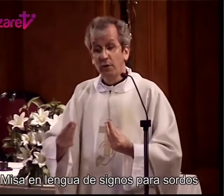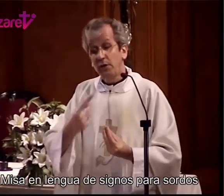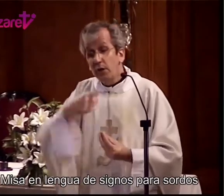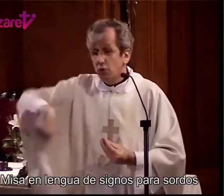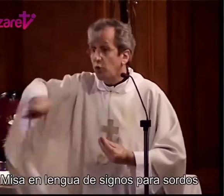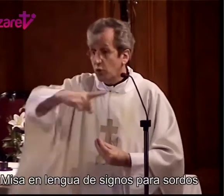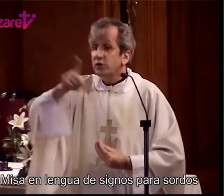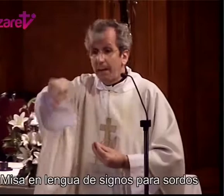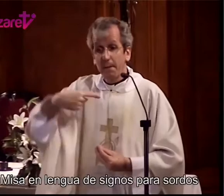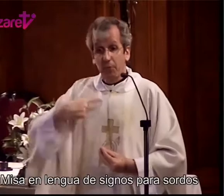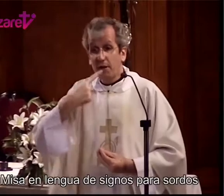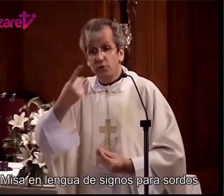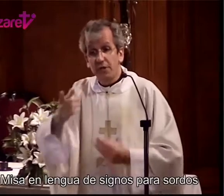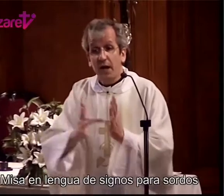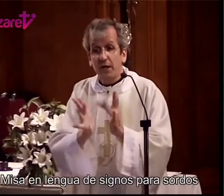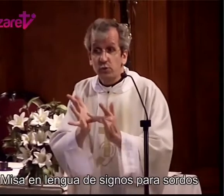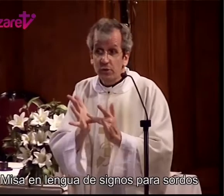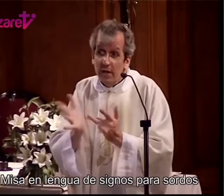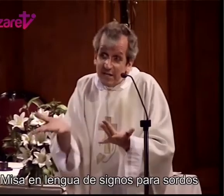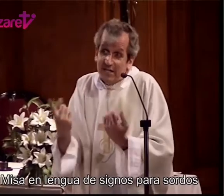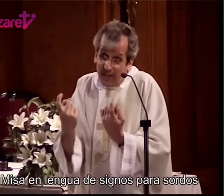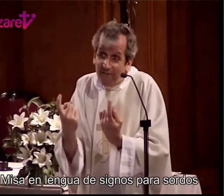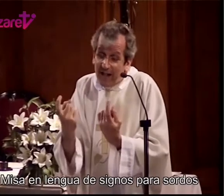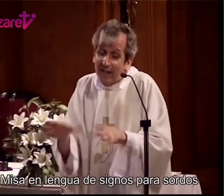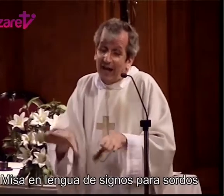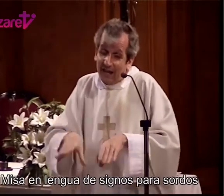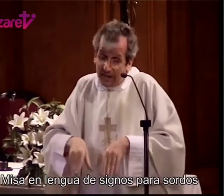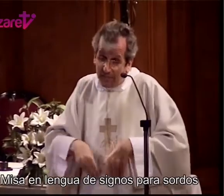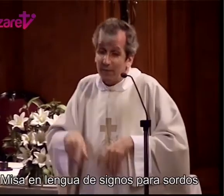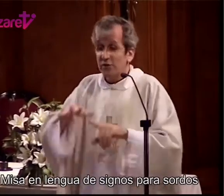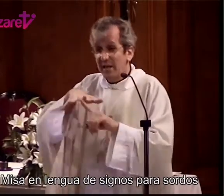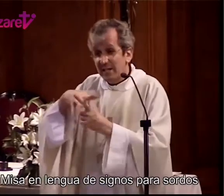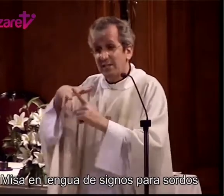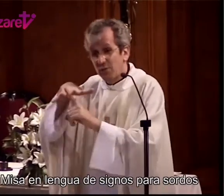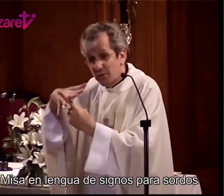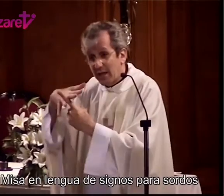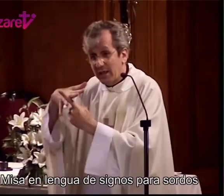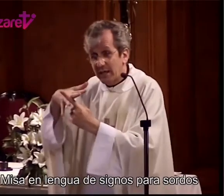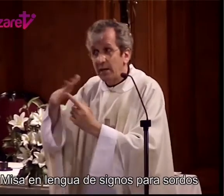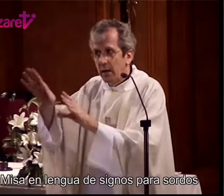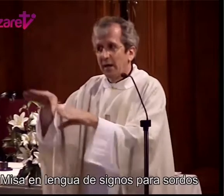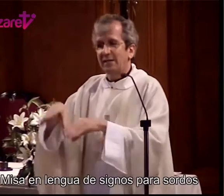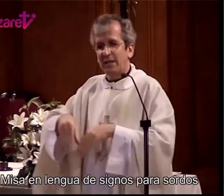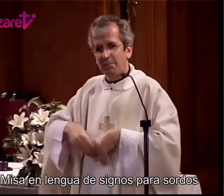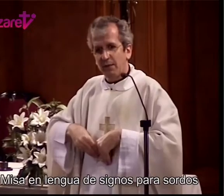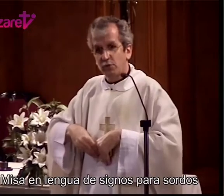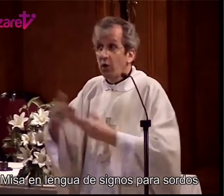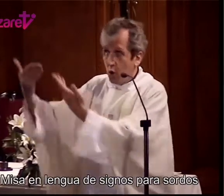Y nosotros también podríamos decir a Jesús, si hace falta que aceptemos esas circunstancias, las aceptamos, con